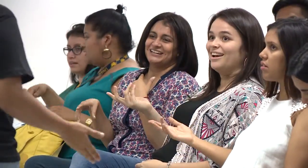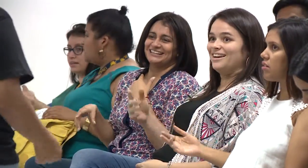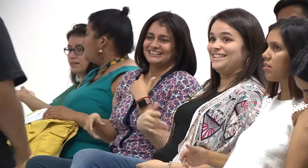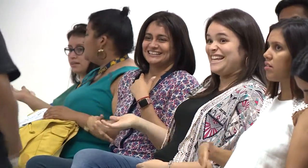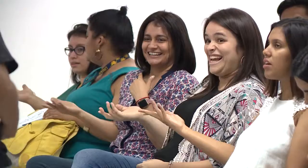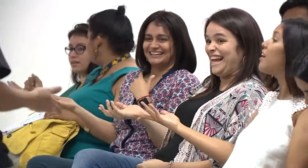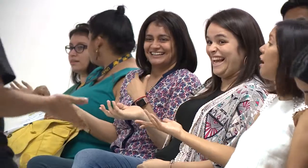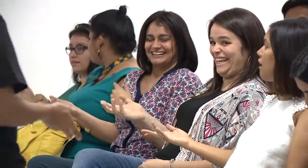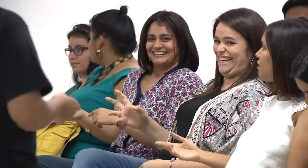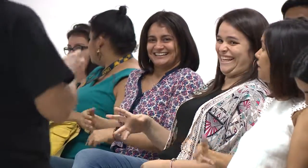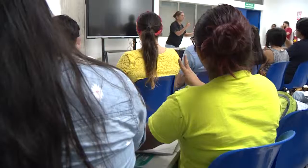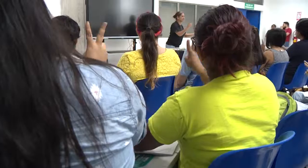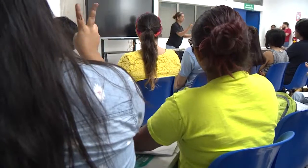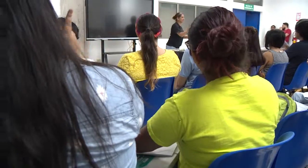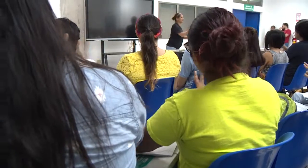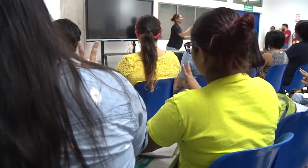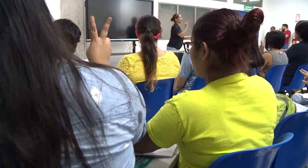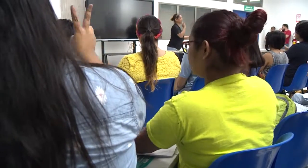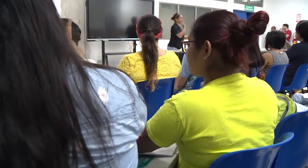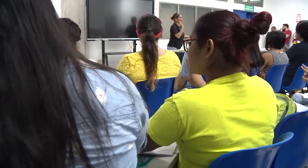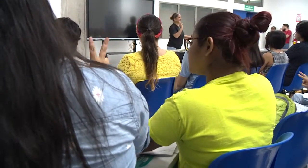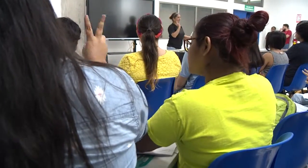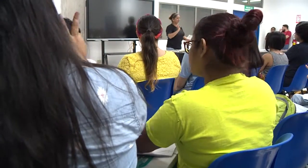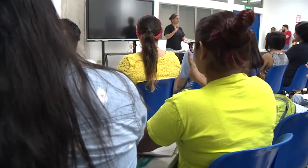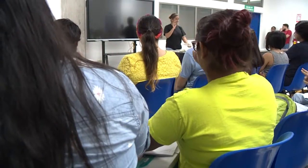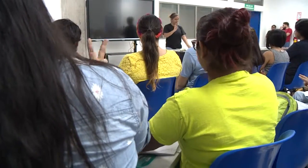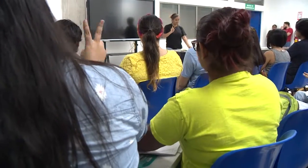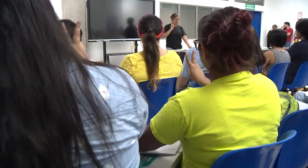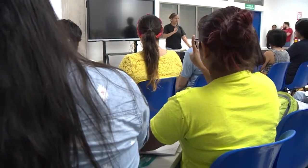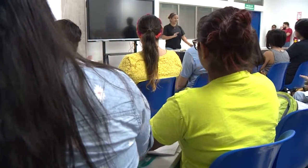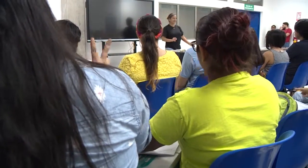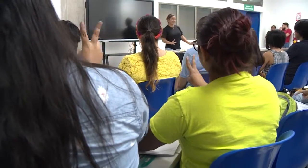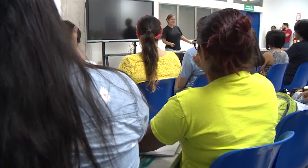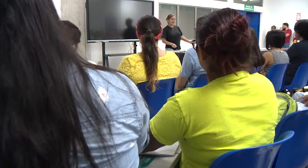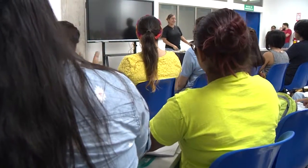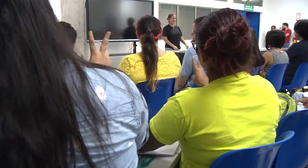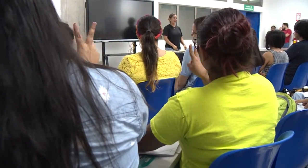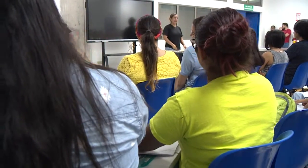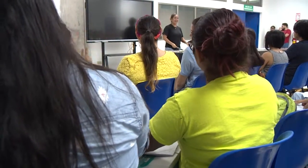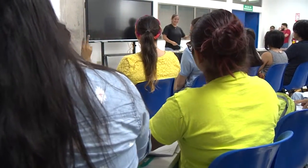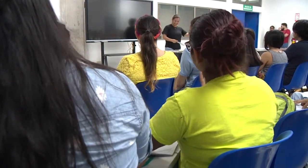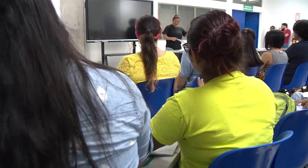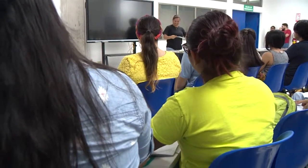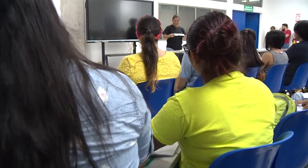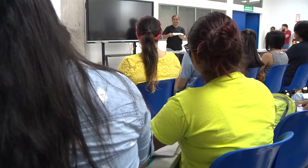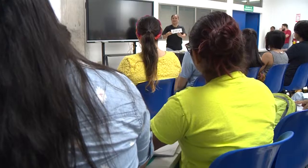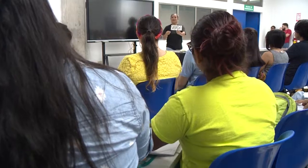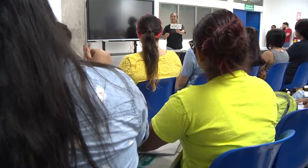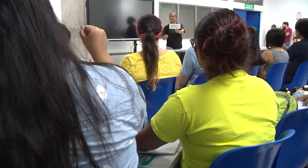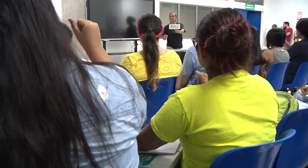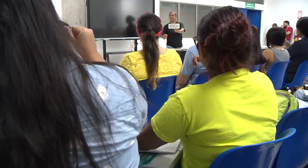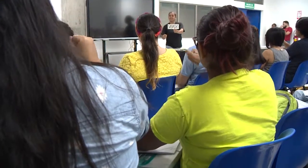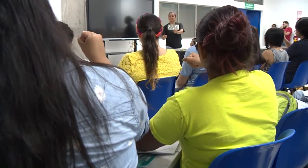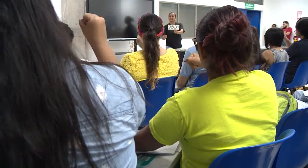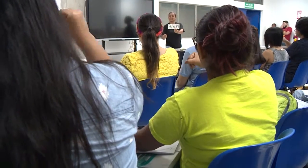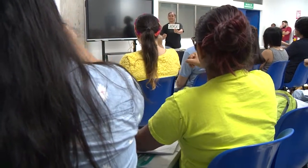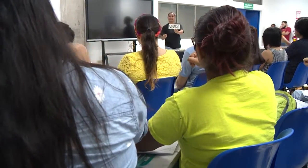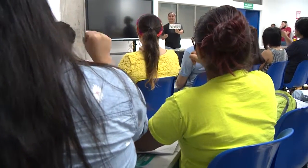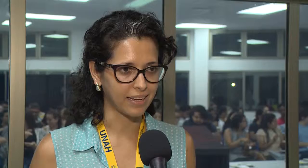universidad y saber cuántas personas podían estar interesadas. Nuestro interés es traer la clase